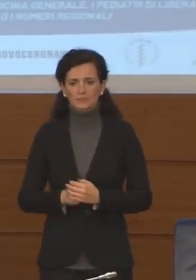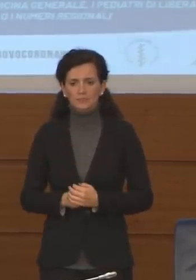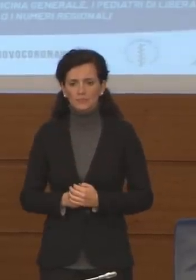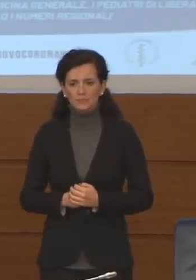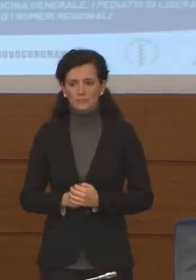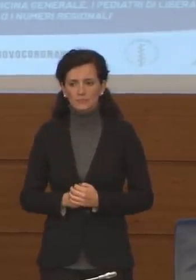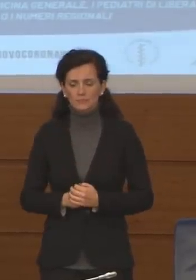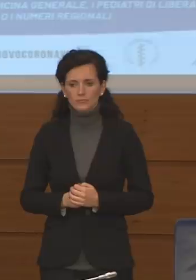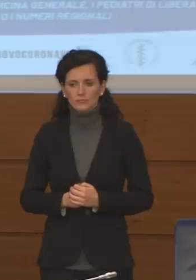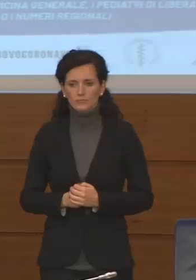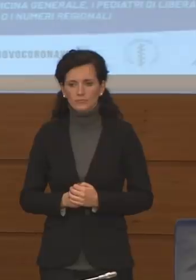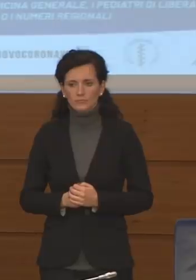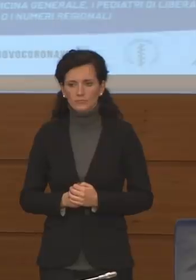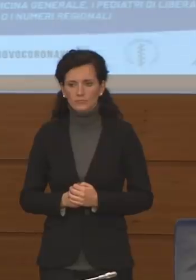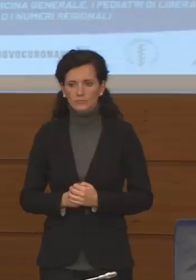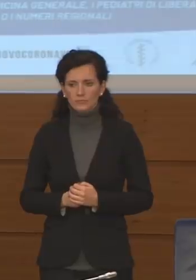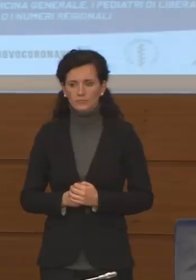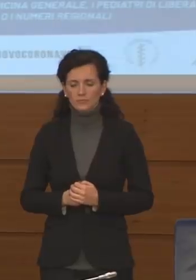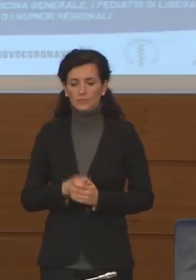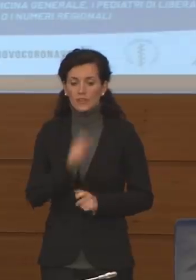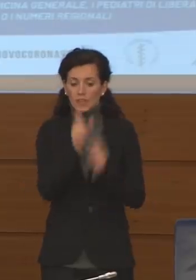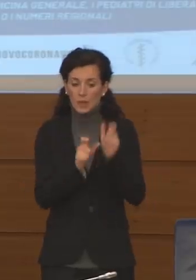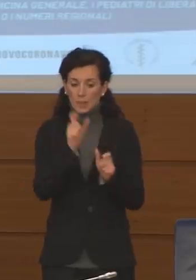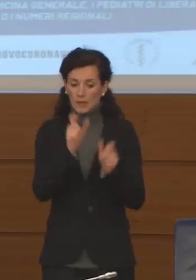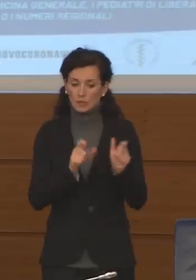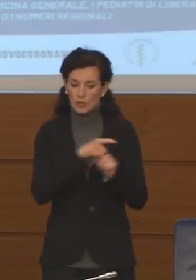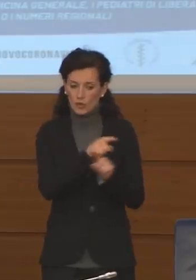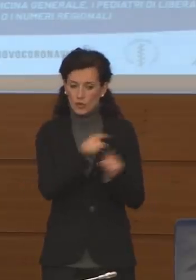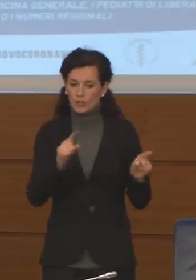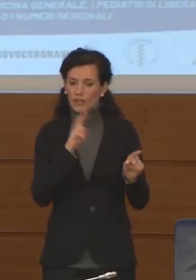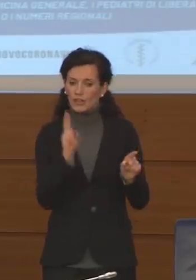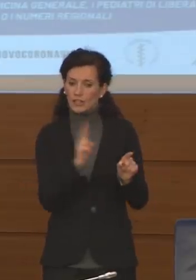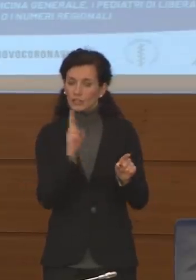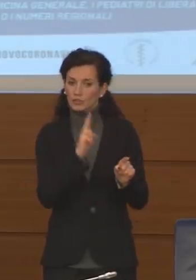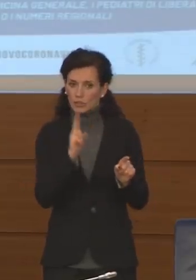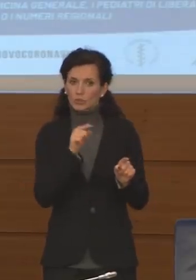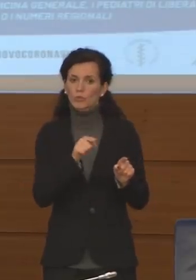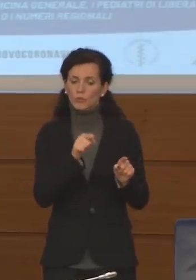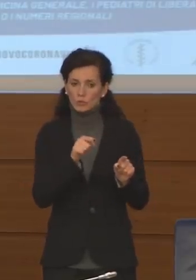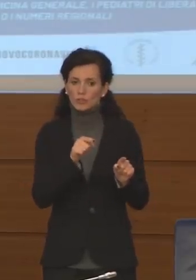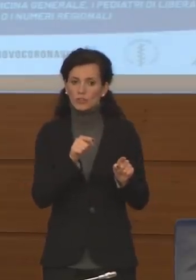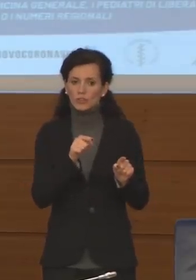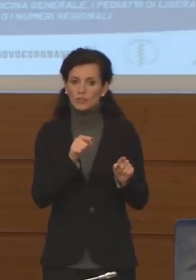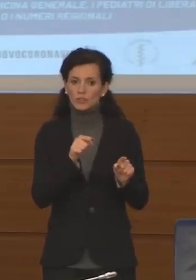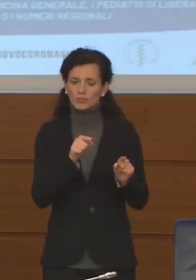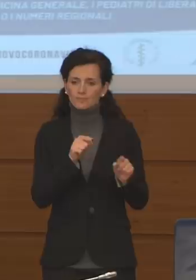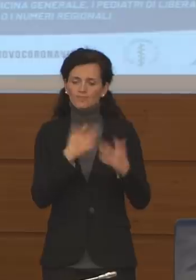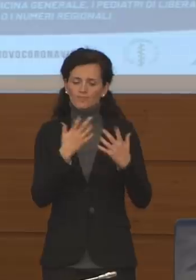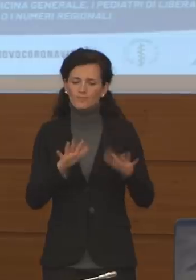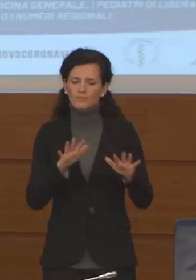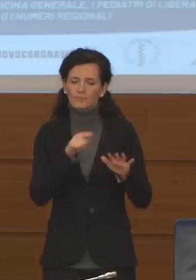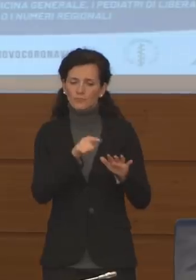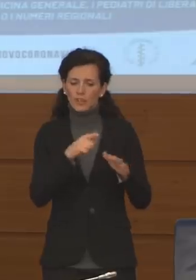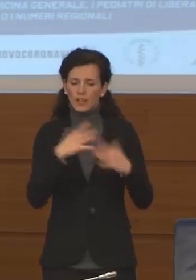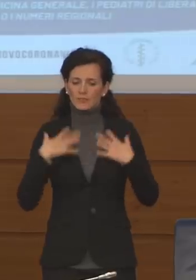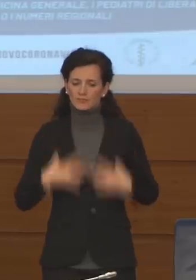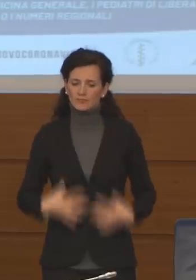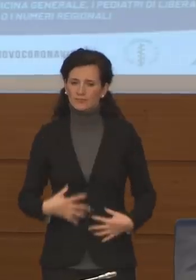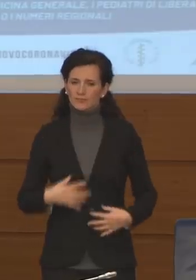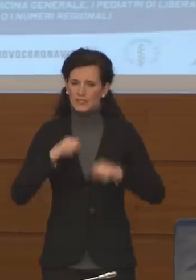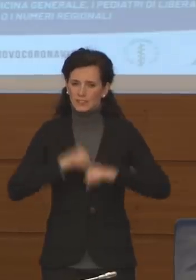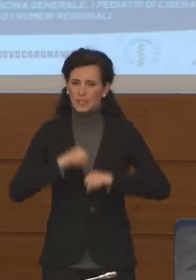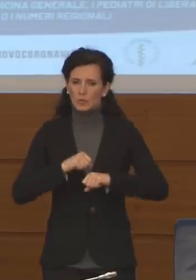poi le persone decedute sono anche persone che hanno una fragilità e diverse